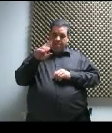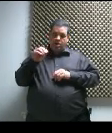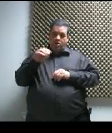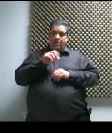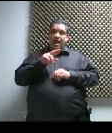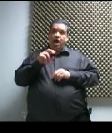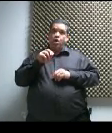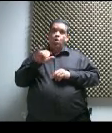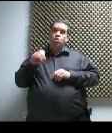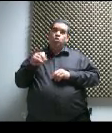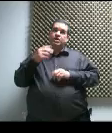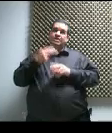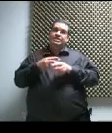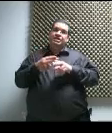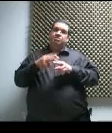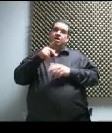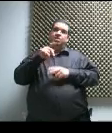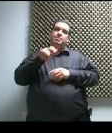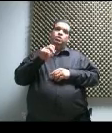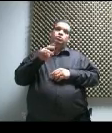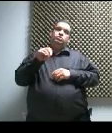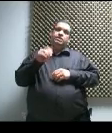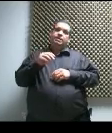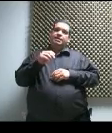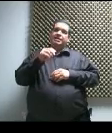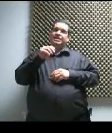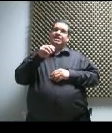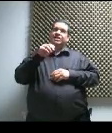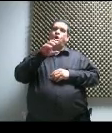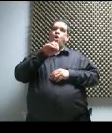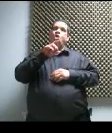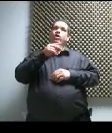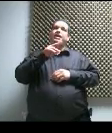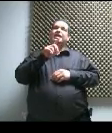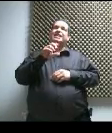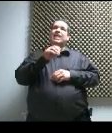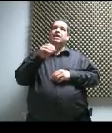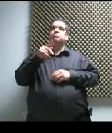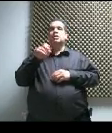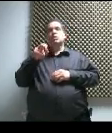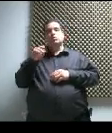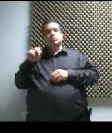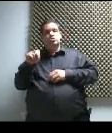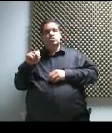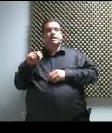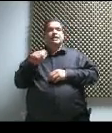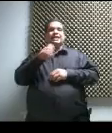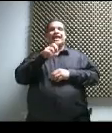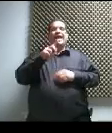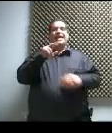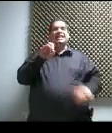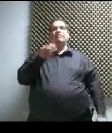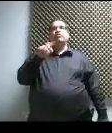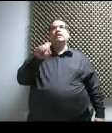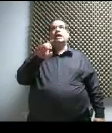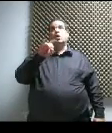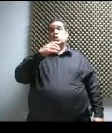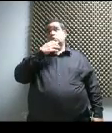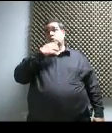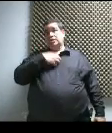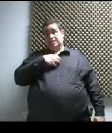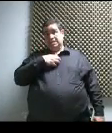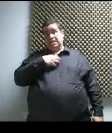Hay una obra que se llama Pelucín y las Orquídeas. Orquídea y Pelucín. Orquídea y Pelucín. Y luego de Eddie Fuentes, el 8 de diciembre